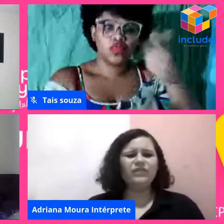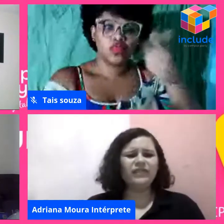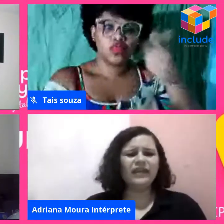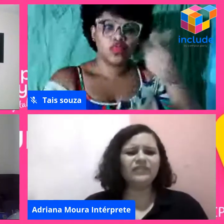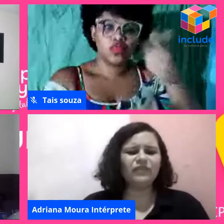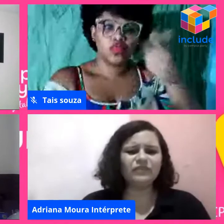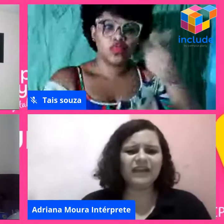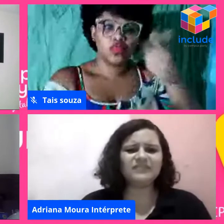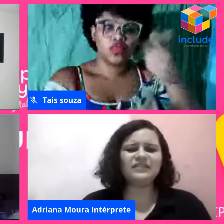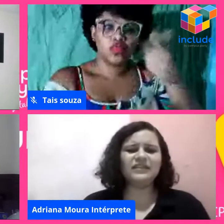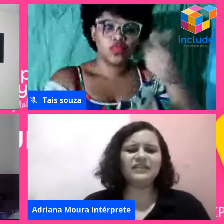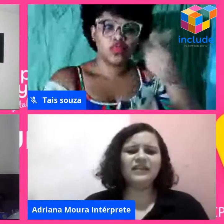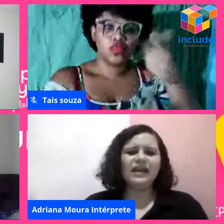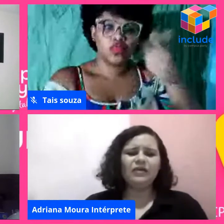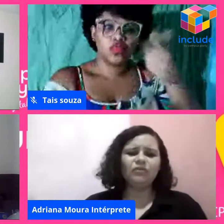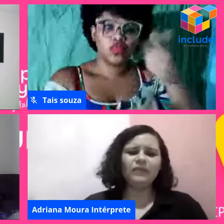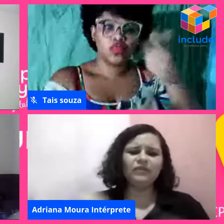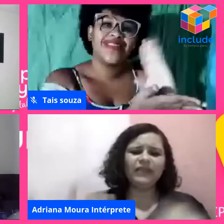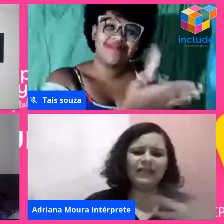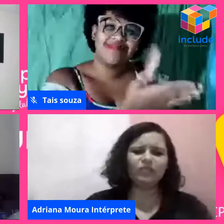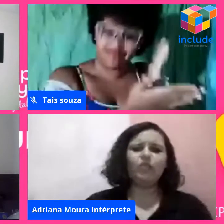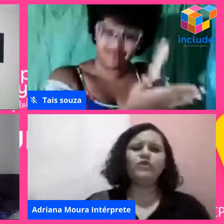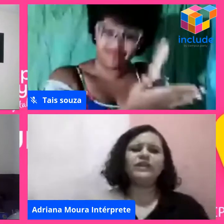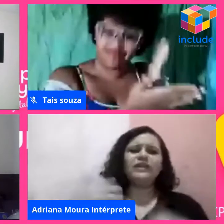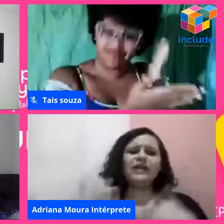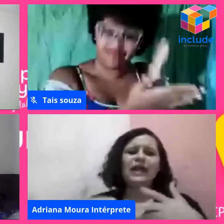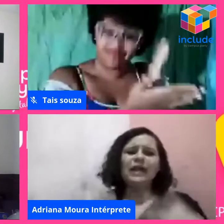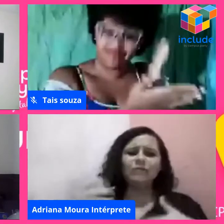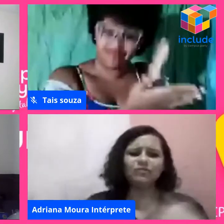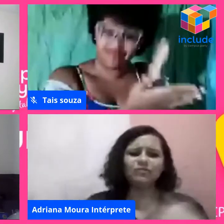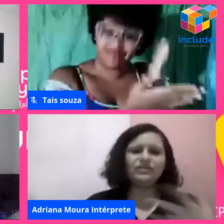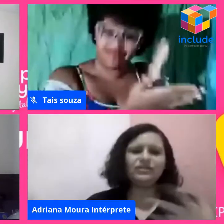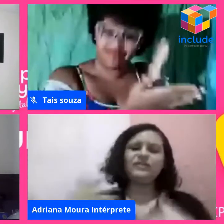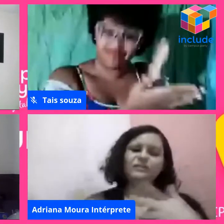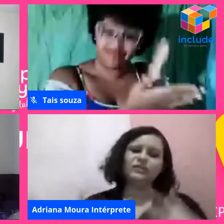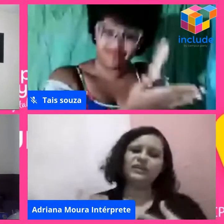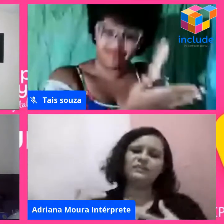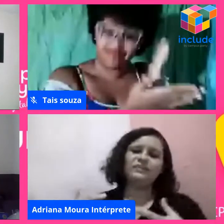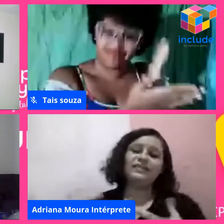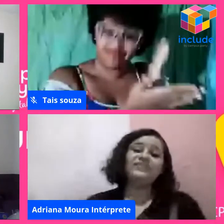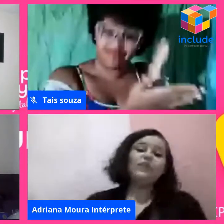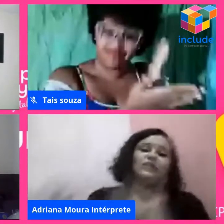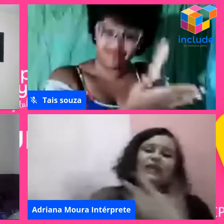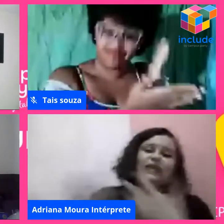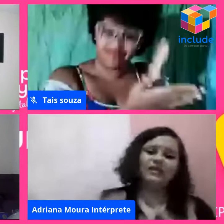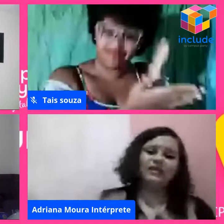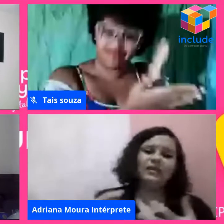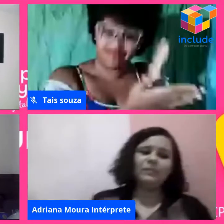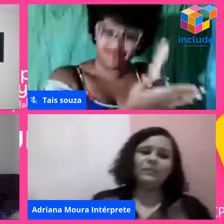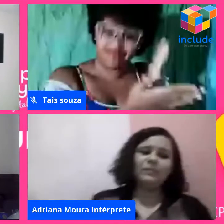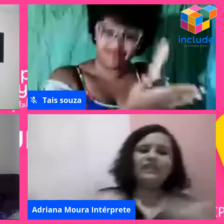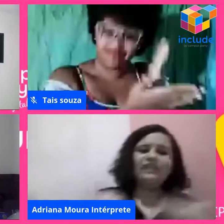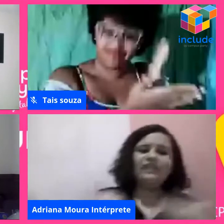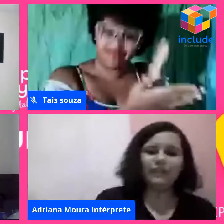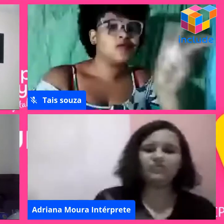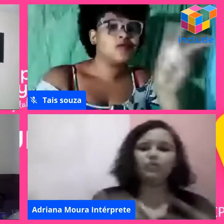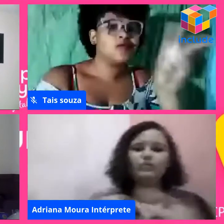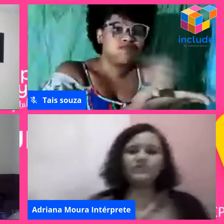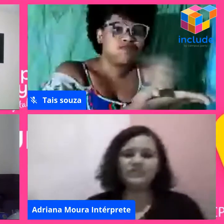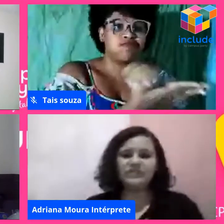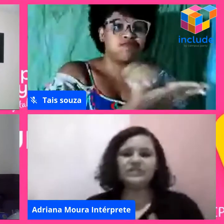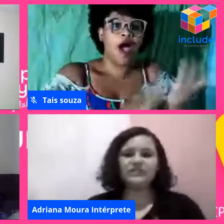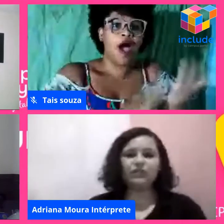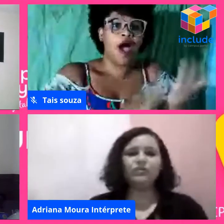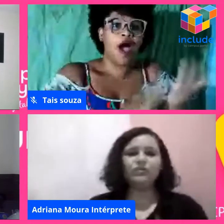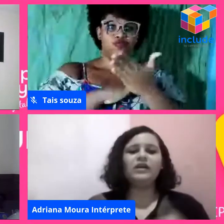Eu sei as dificuldades que, quando o Baroni relatou, que é muito chato, às vezes a pessoa tem que precisar de alguém para te levar, para te